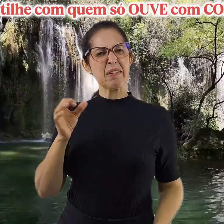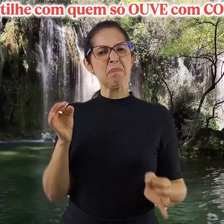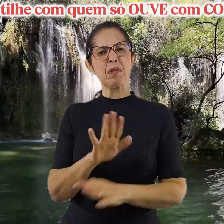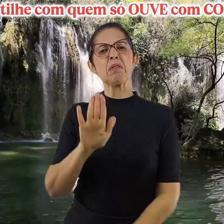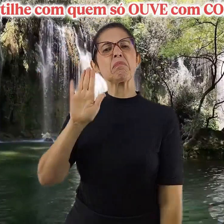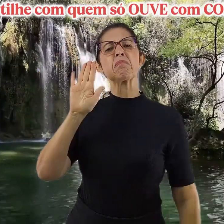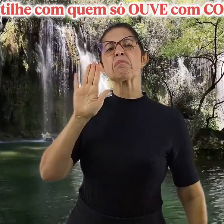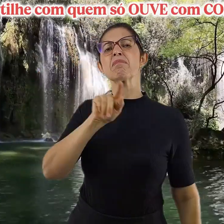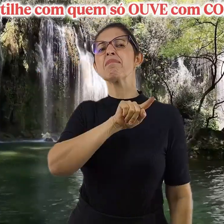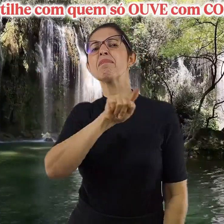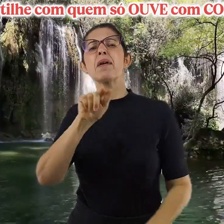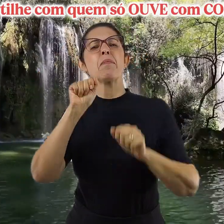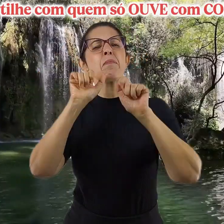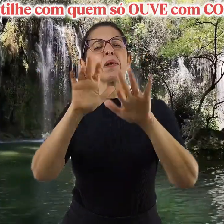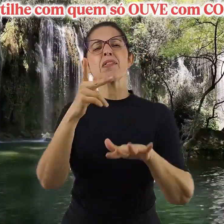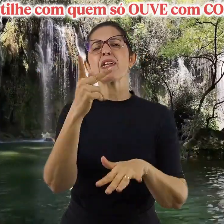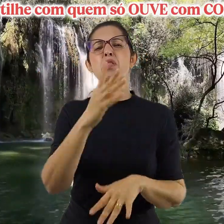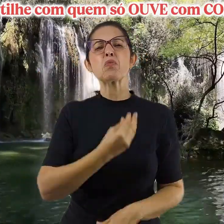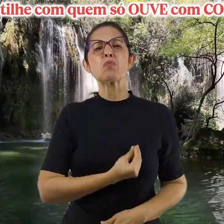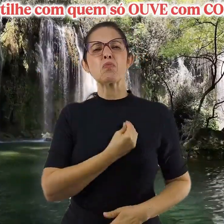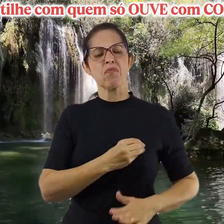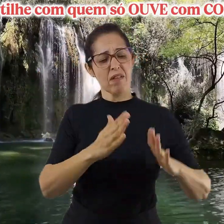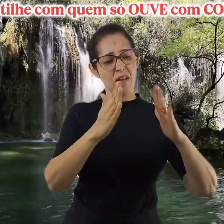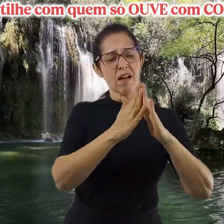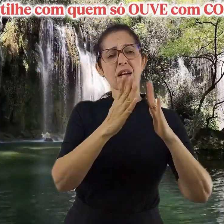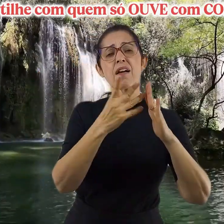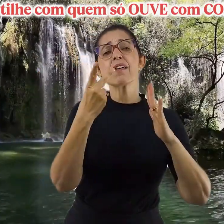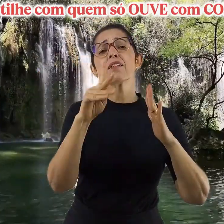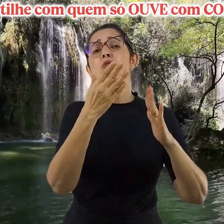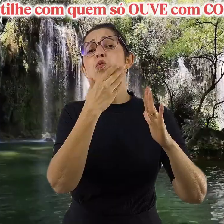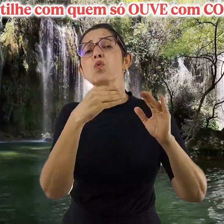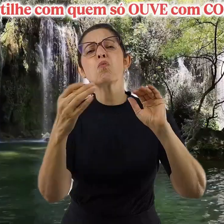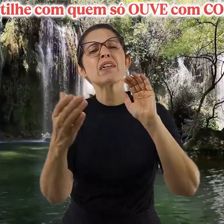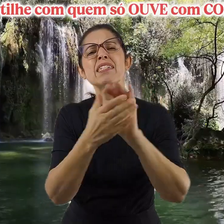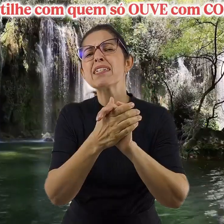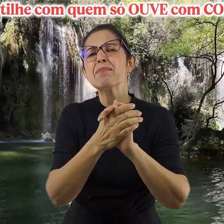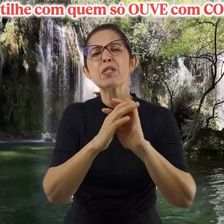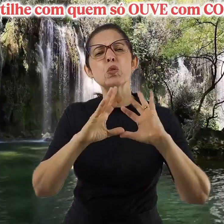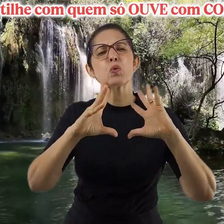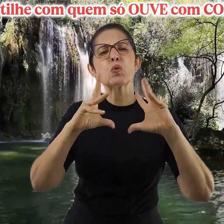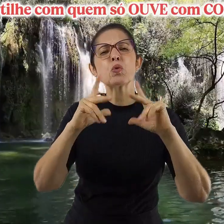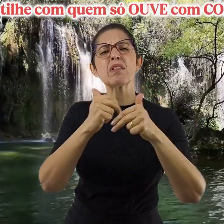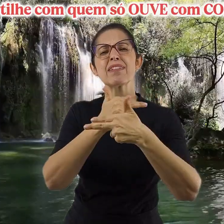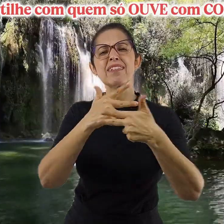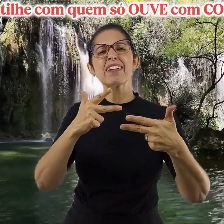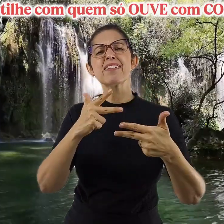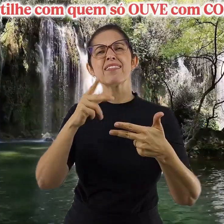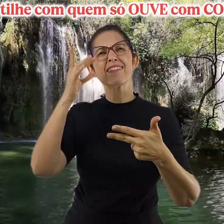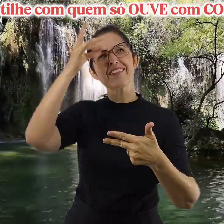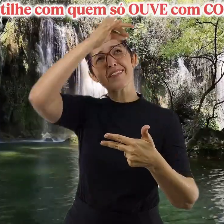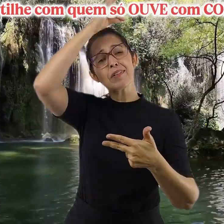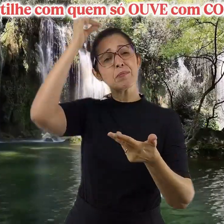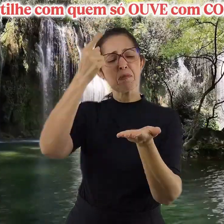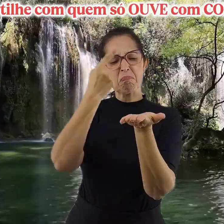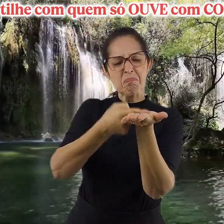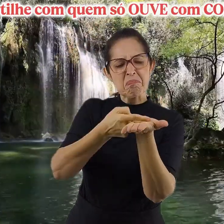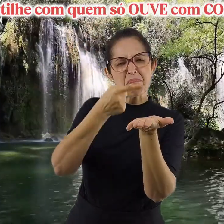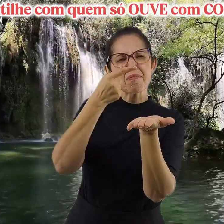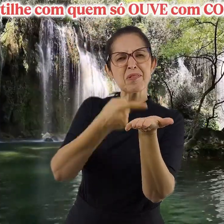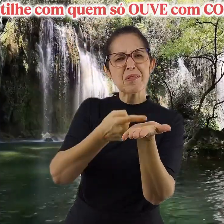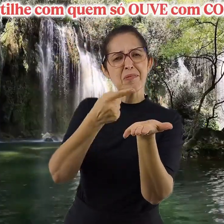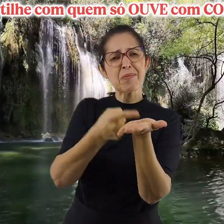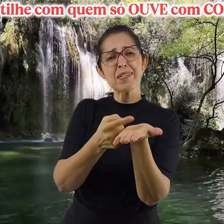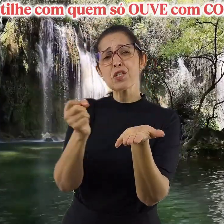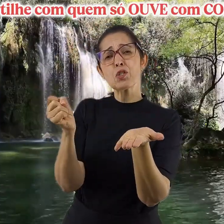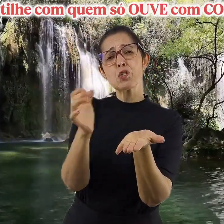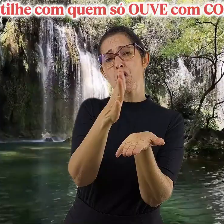Ele está à disposição da sua casa, do seu casamento, e o Espírito Santo tem compromisso de escrever